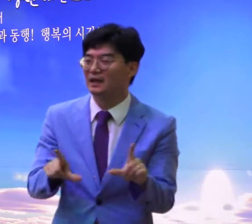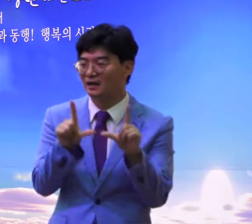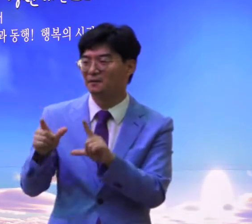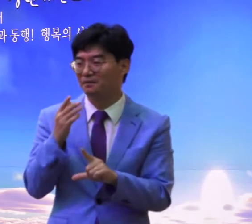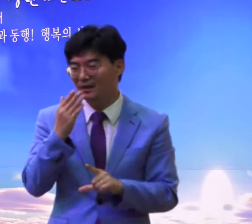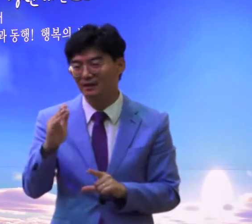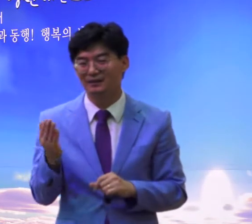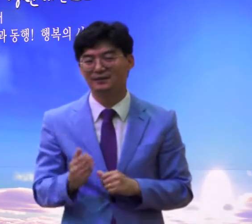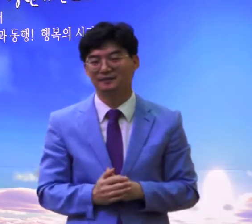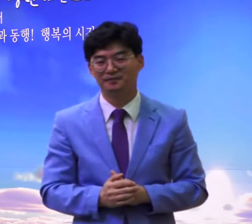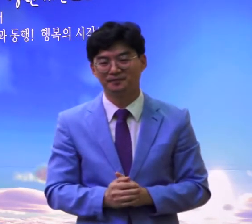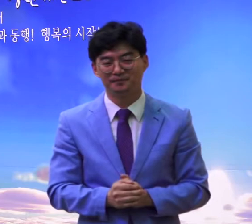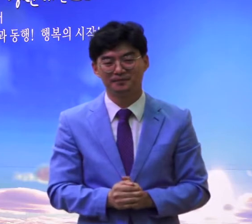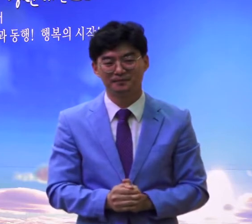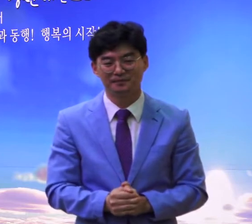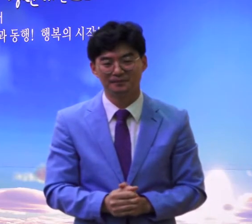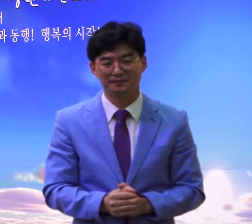있게 되는 것입니다.